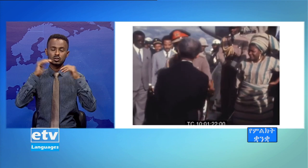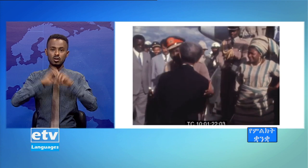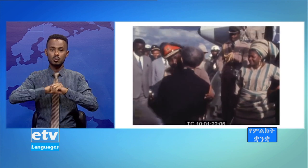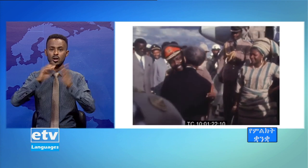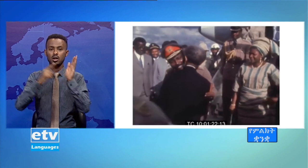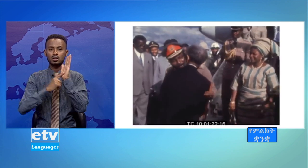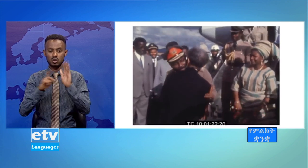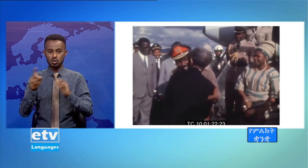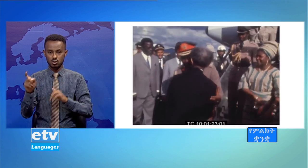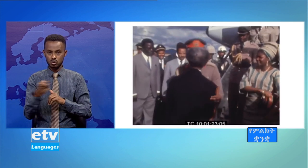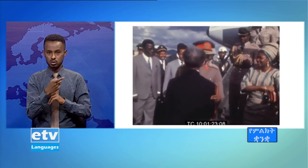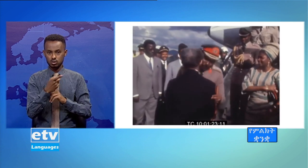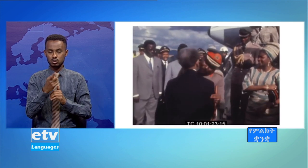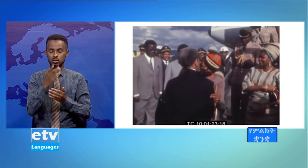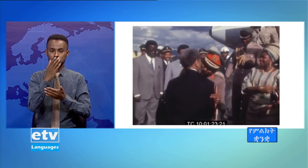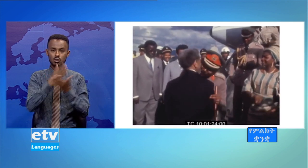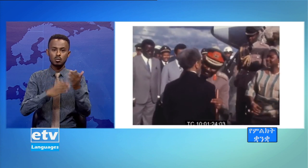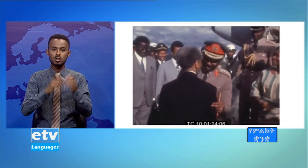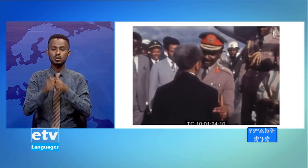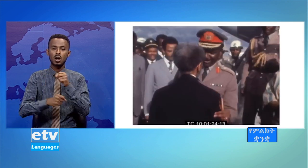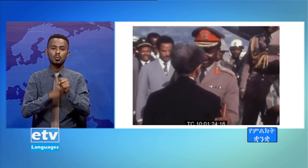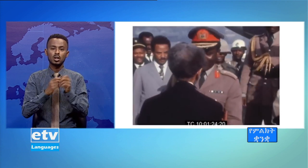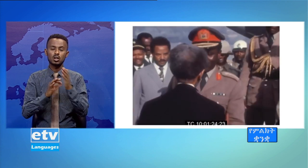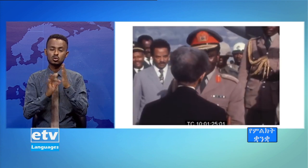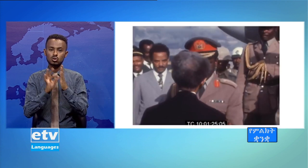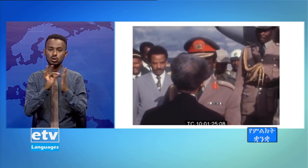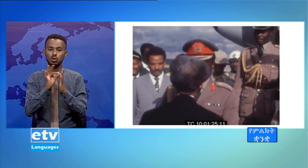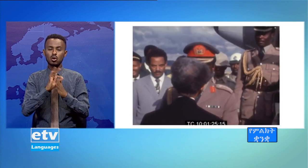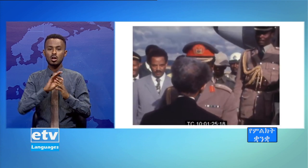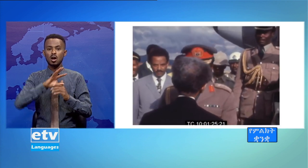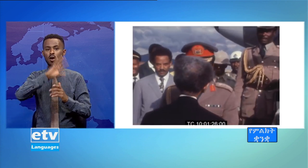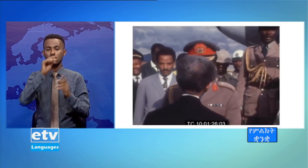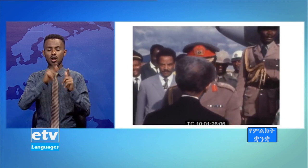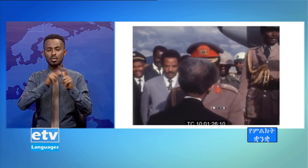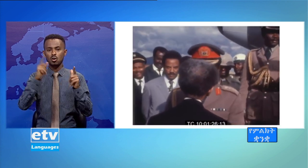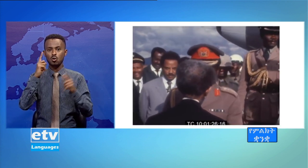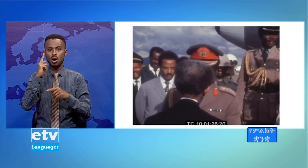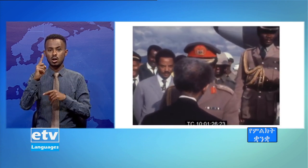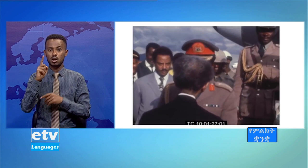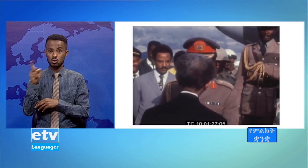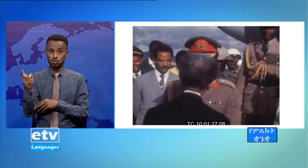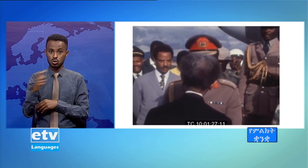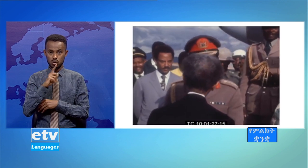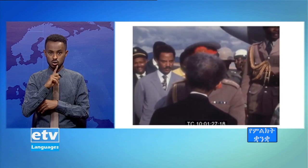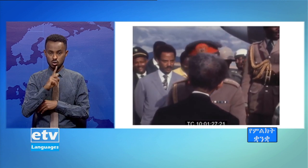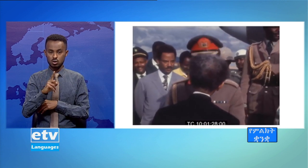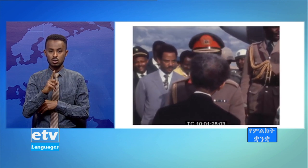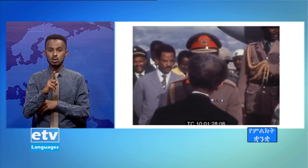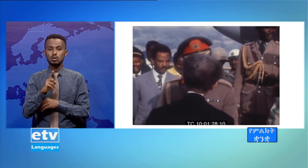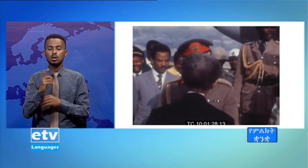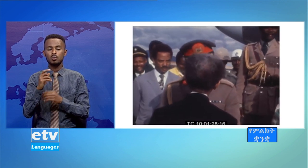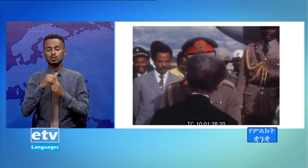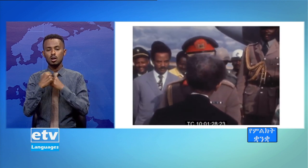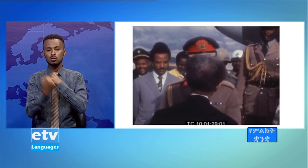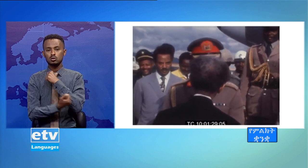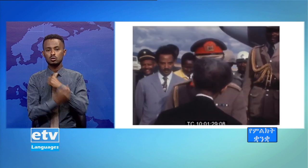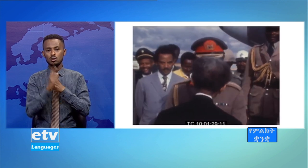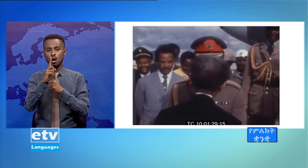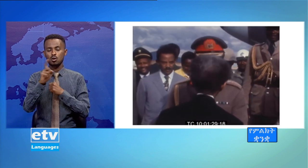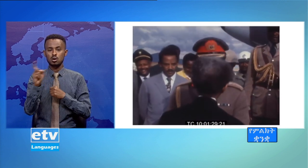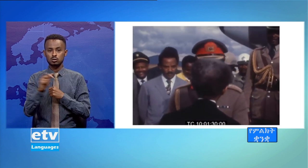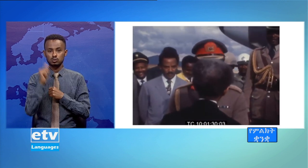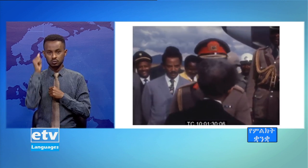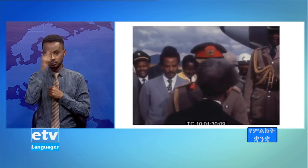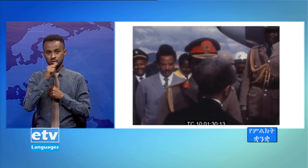ሆነ። ግማሽ ምዕተ ዓመትን ያስቆጠረው የአፍሪካ ትልቁ አንድነት እውን እንዲሆን ከመስራቾቹ አንዷ የሆነችው